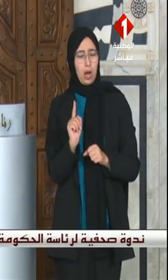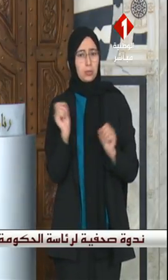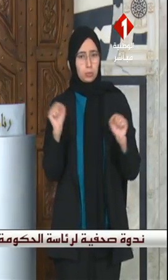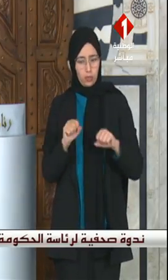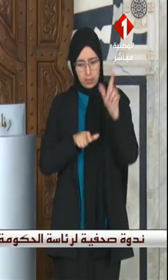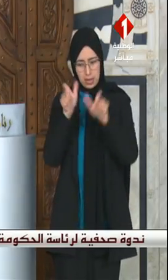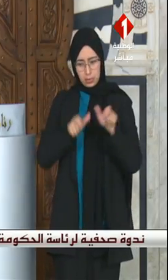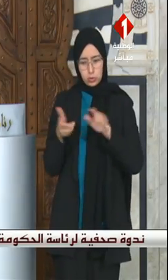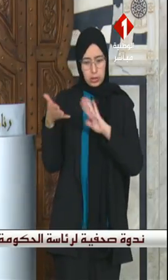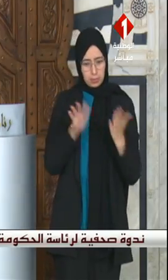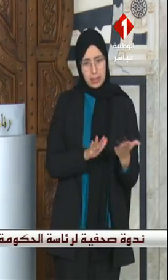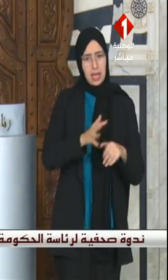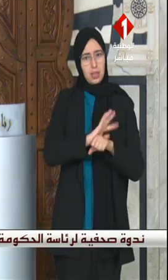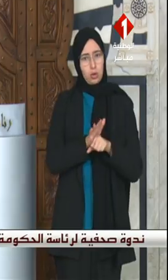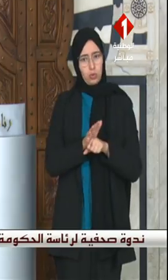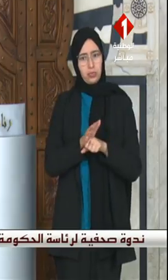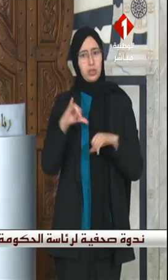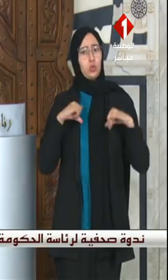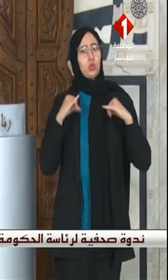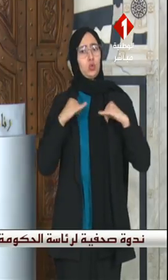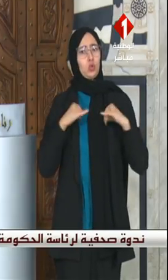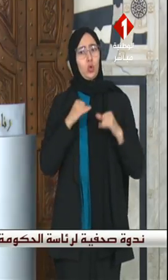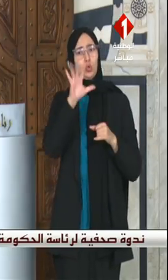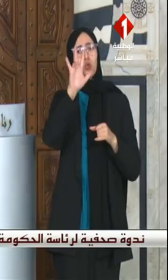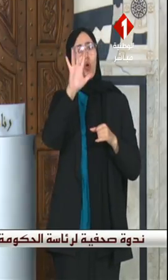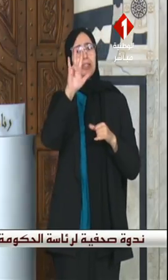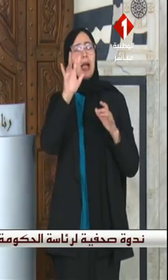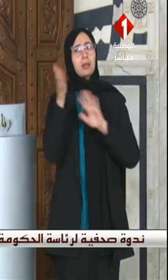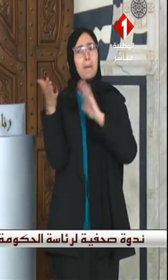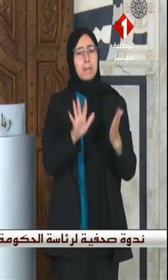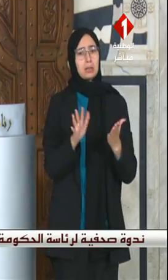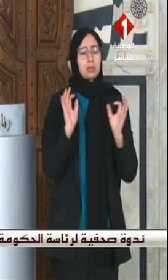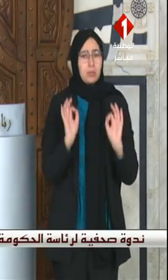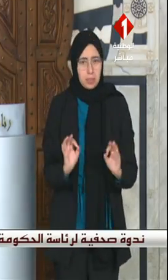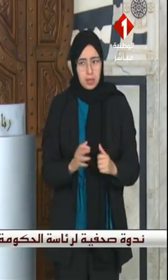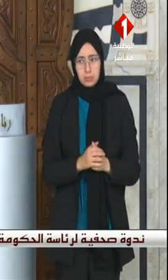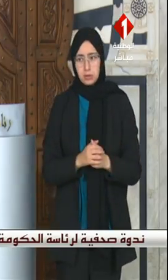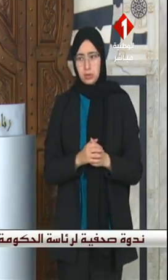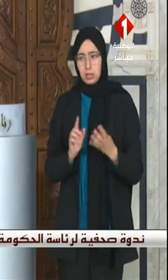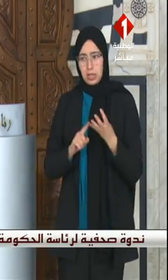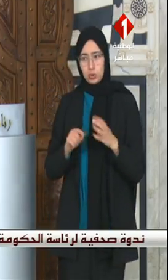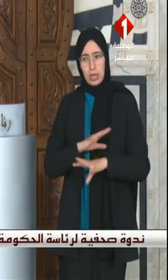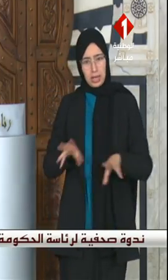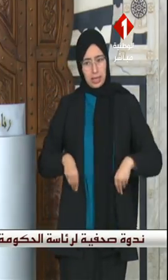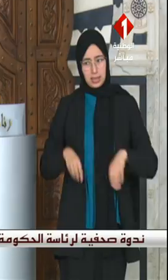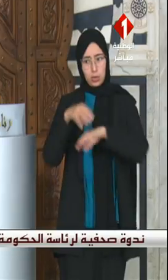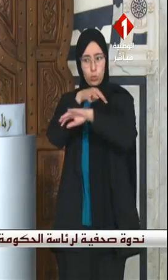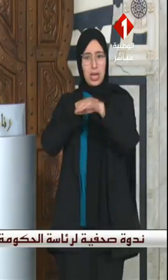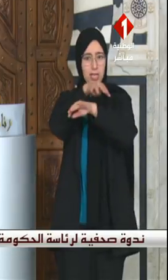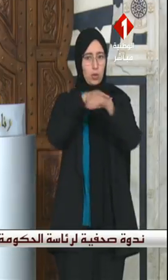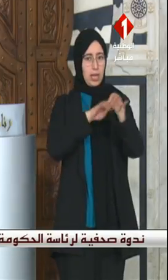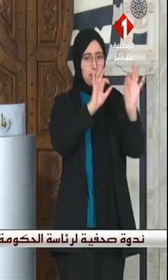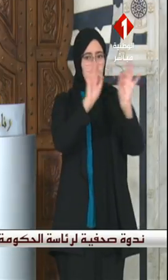وفاة واحد عنده كوفيد وصغير وعمره 35 عام. معناها وسؤال أخير بالنسبة للجهات اللي تشهد